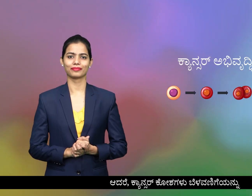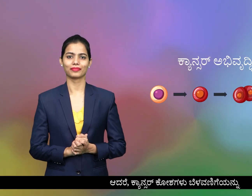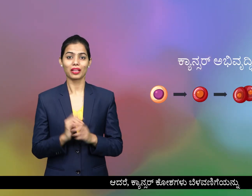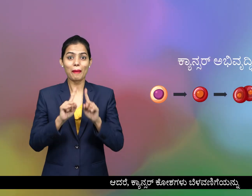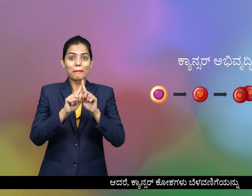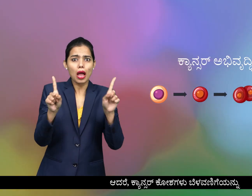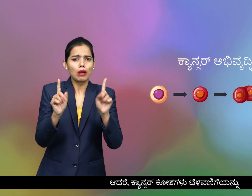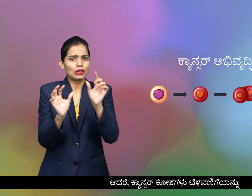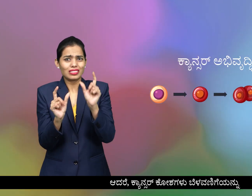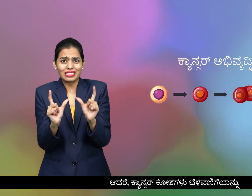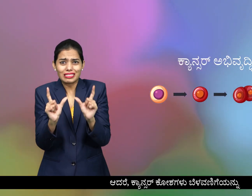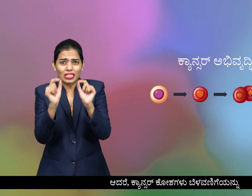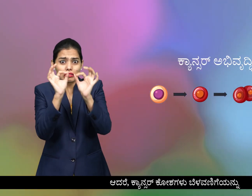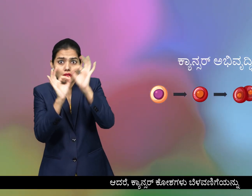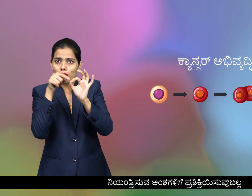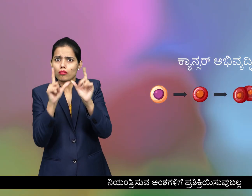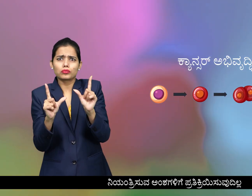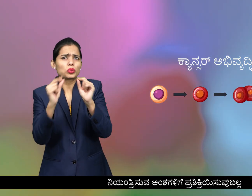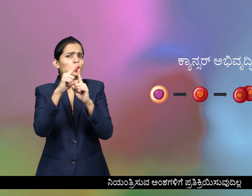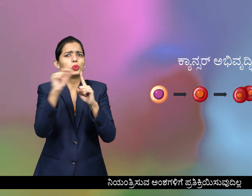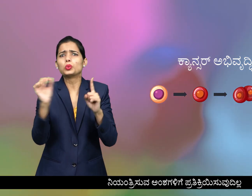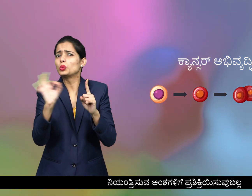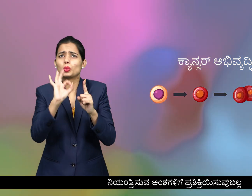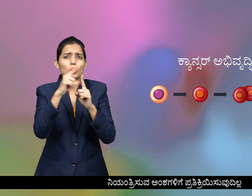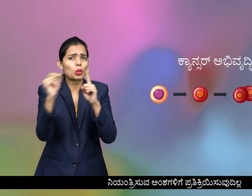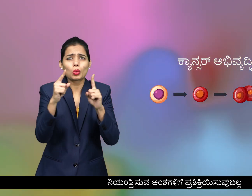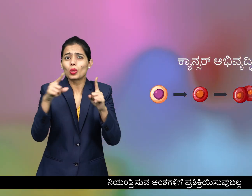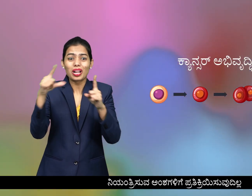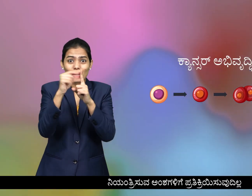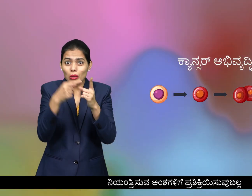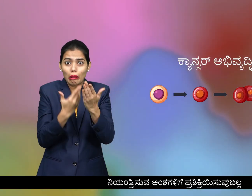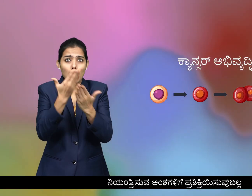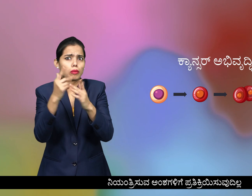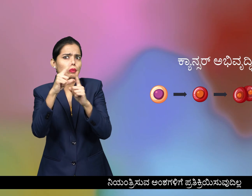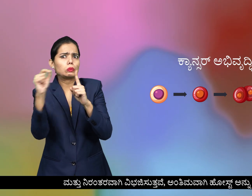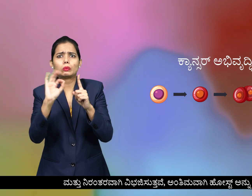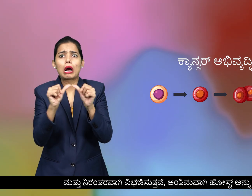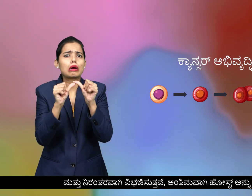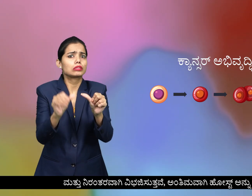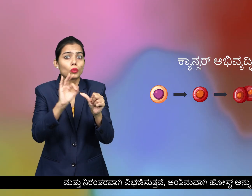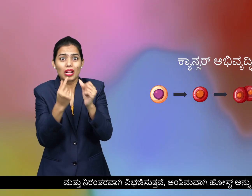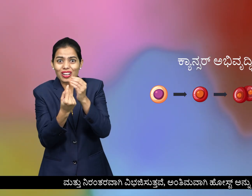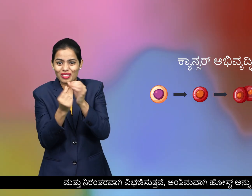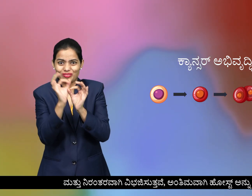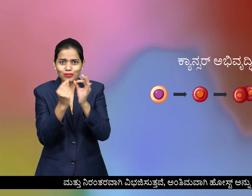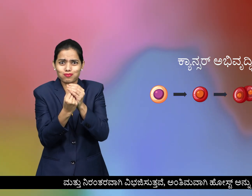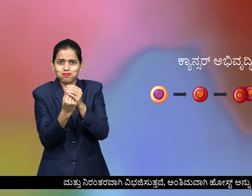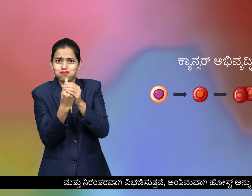ಆದರೆ ಕ್ಯಾನ್ಸರ್ ಕೋಶಗಳು ಬೆಳವಣಿಗೆಯನ್ನ ನಿಯಂತ್ರಿಸುವ ಅಂಶಗಳಿಗೆ ಪ್ರತಿಕ್ರಿಯಿಸುವುದಿಲ್ಲ ಮತ್ತು ನಿರಂತರವಾಗಿ ವಿಭಜಿಸುತ್ತಾನೆ